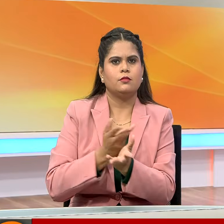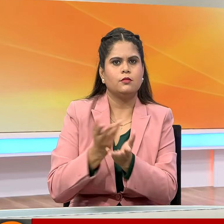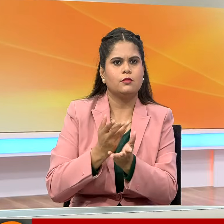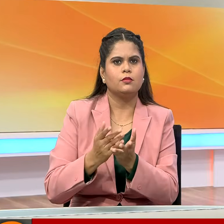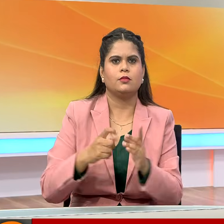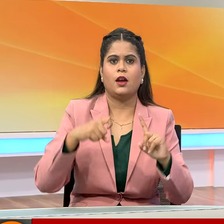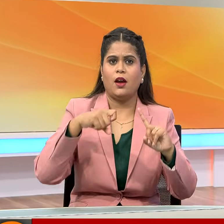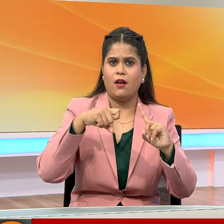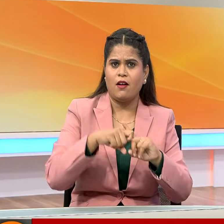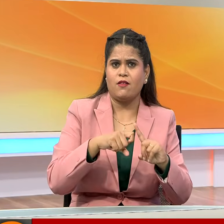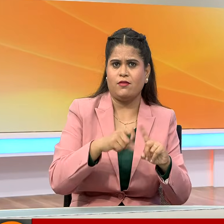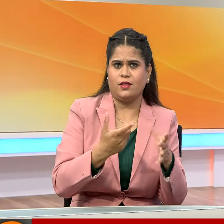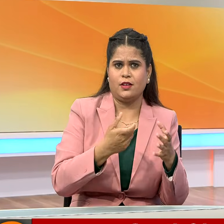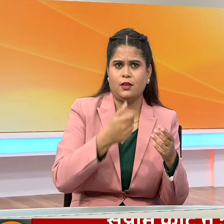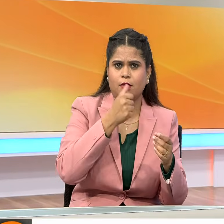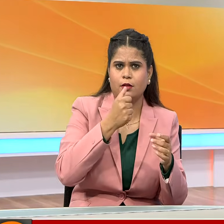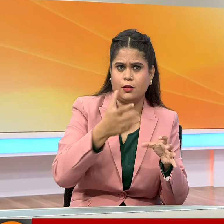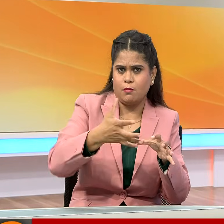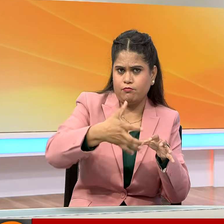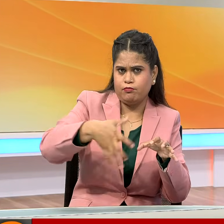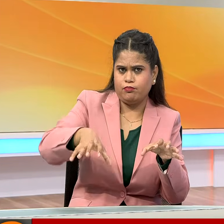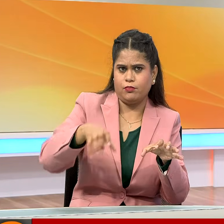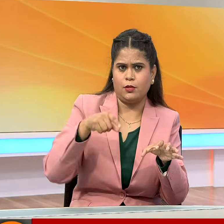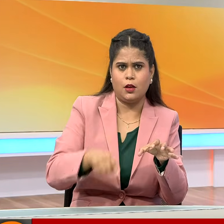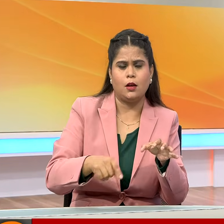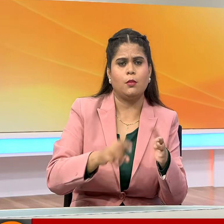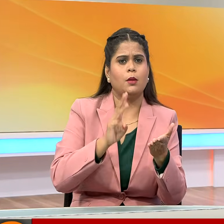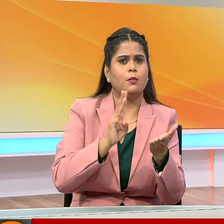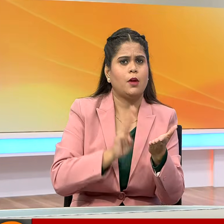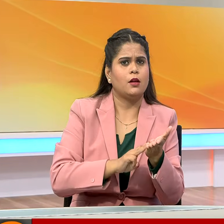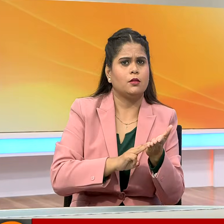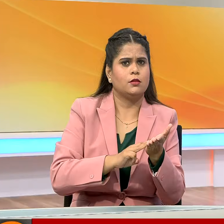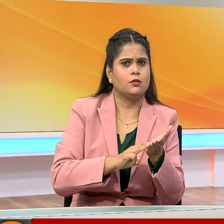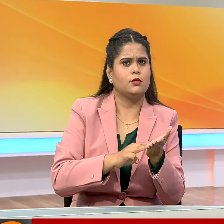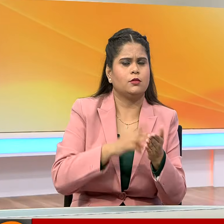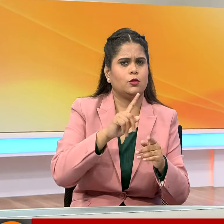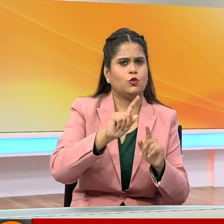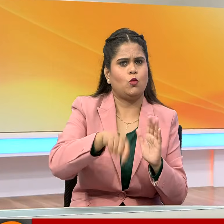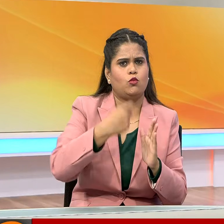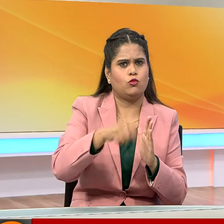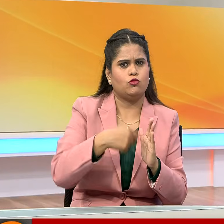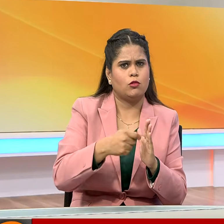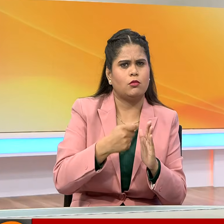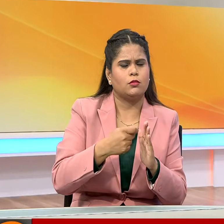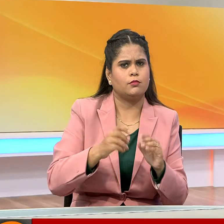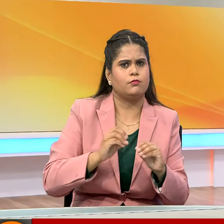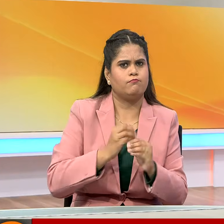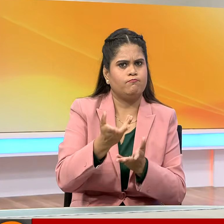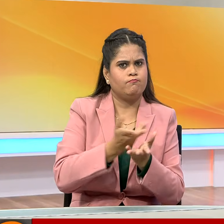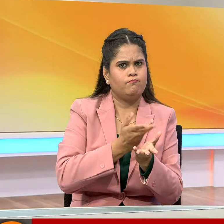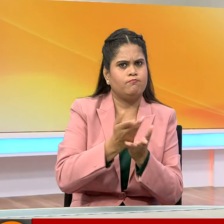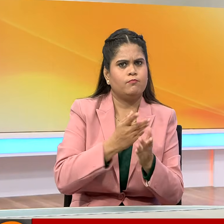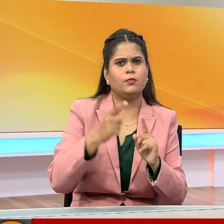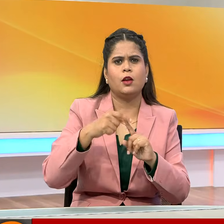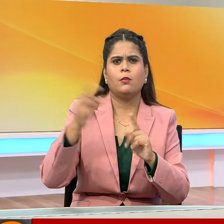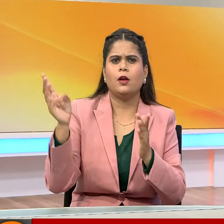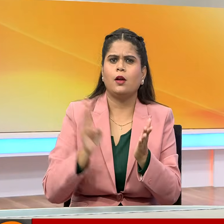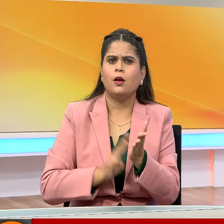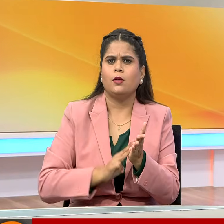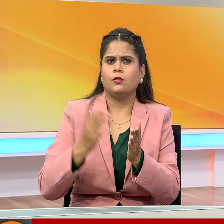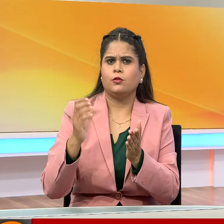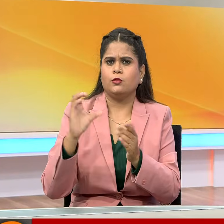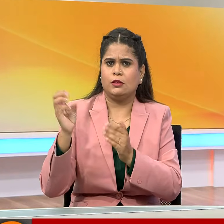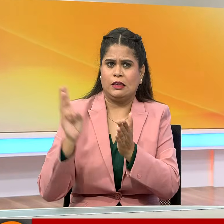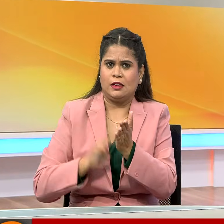कावेरी नदी जल बंटवारे और मेकेदातु परियोजना का मुद्दा भी उठा। तमिलनाडु के मुख्यमंत्री सी जोसेफ विजय